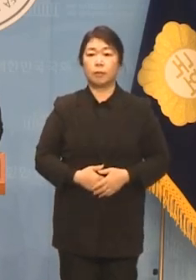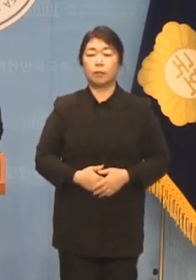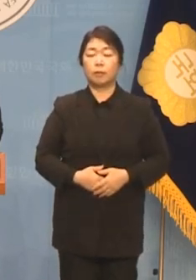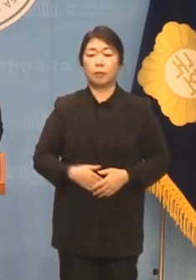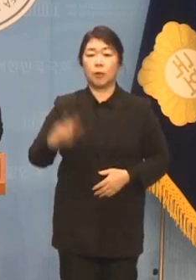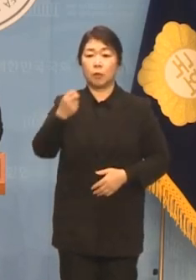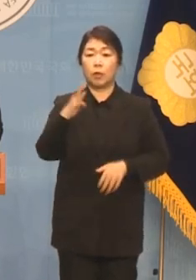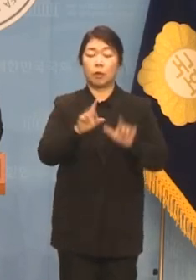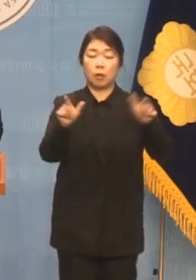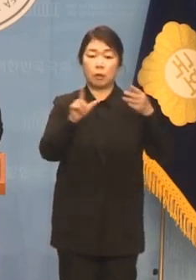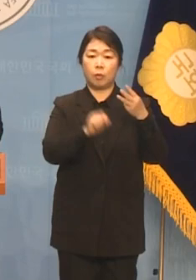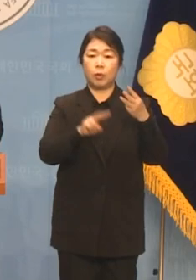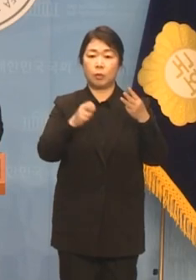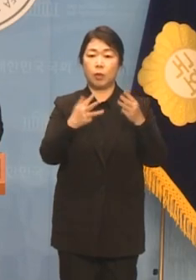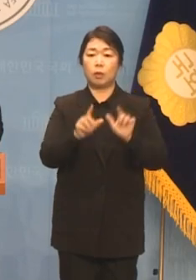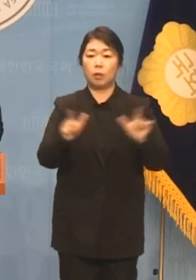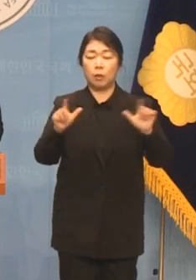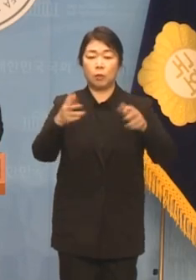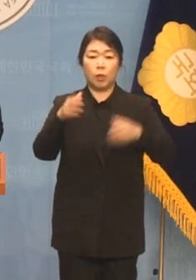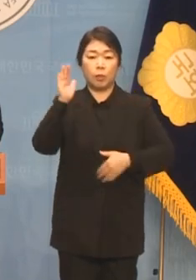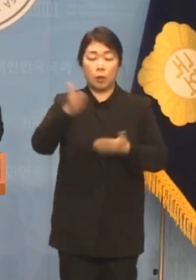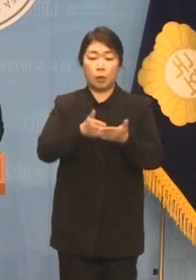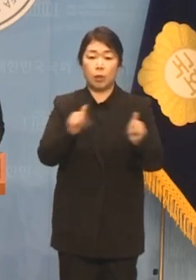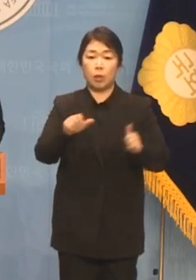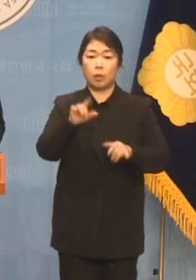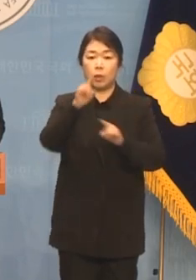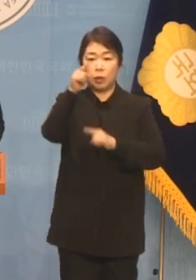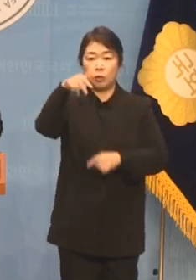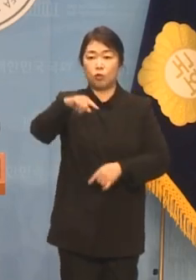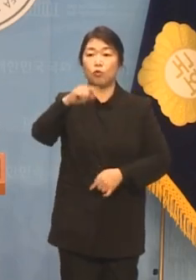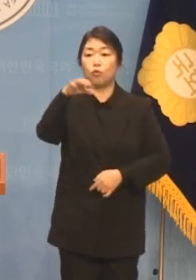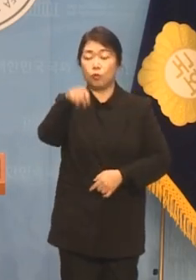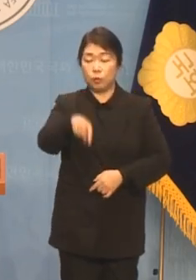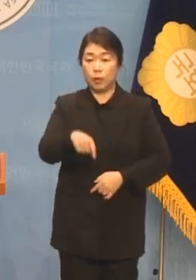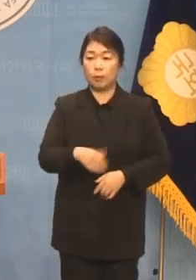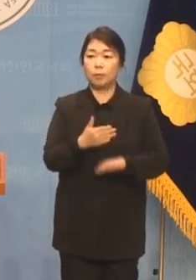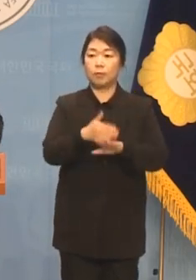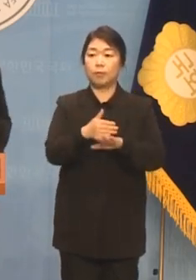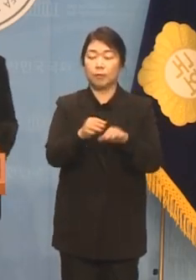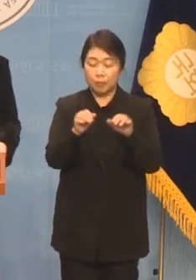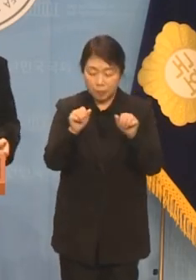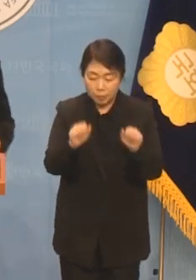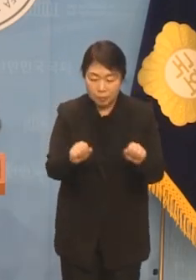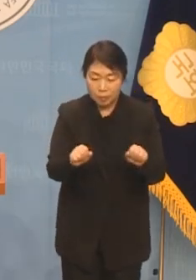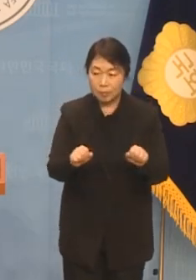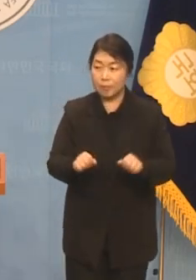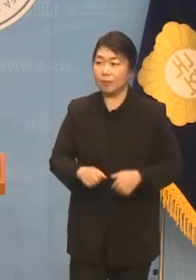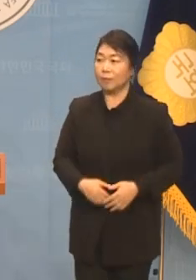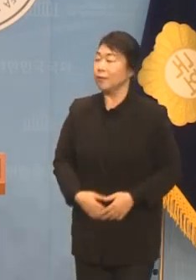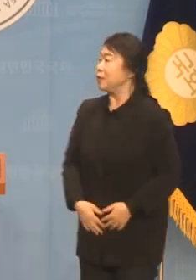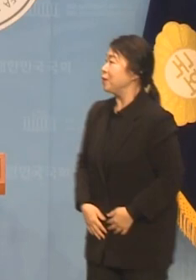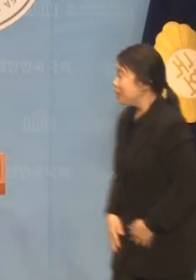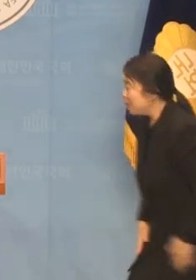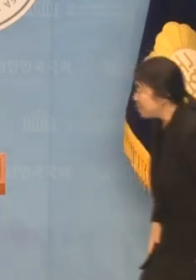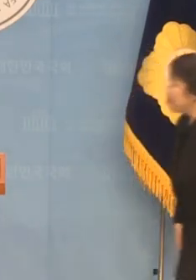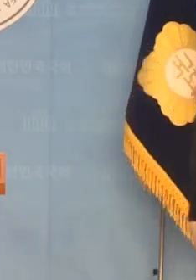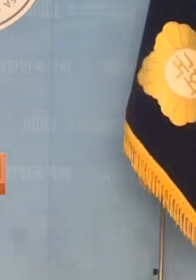2024년 3월 28일 국민의 미래 대변인 이준우 있니다 고맙습니다네